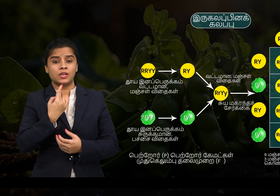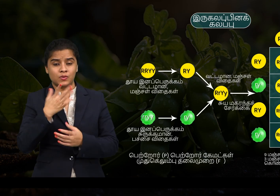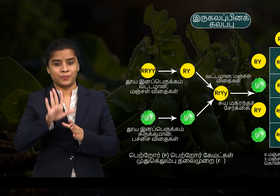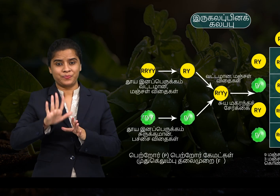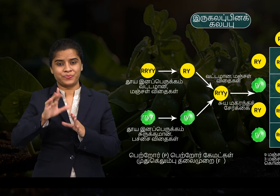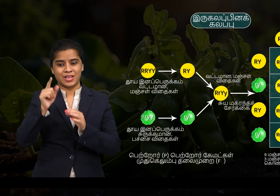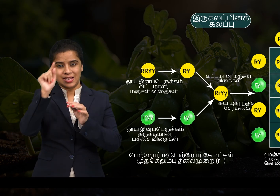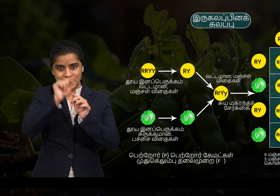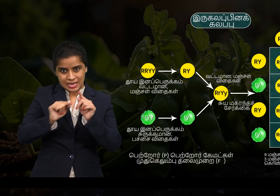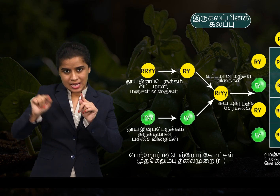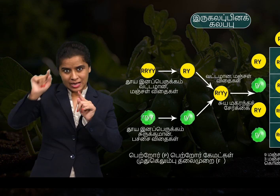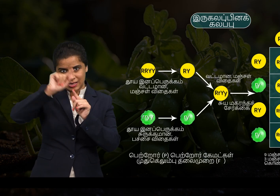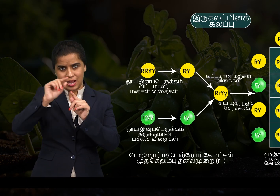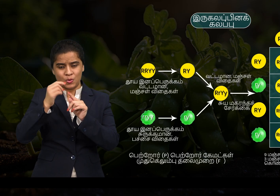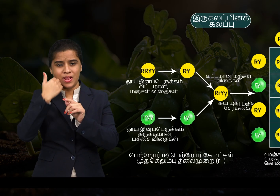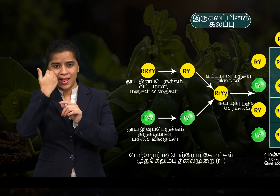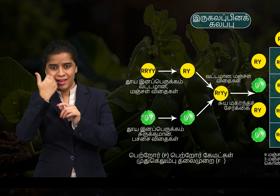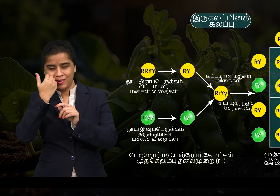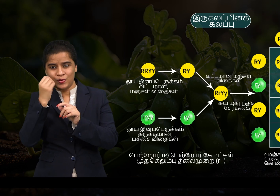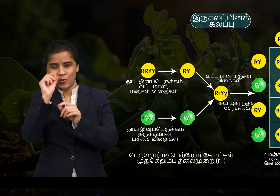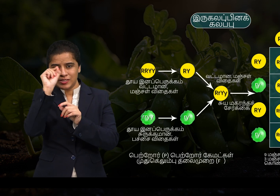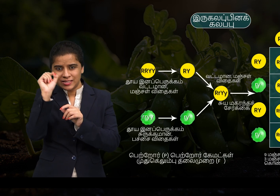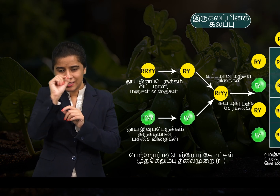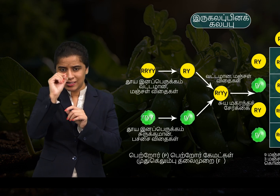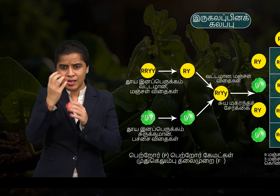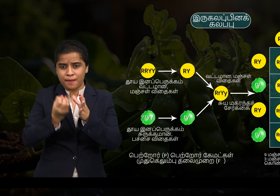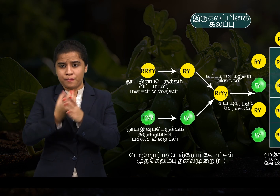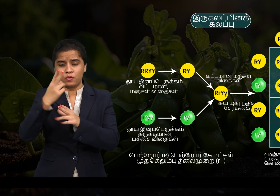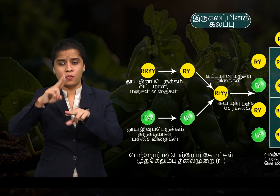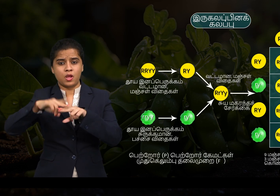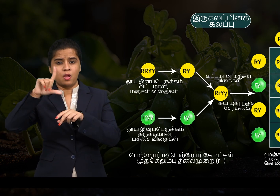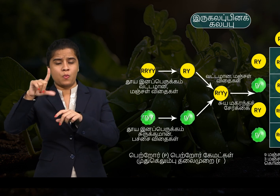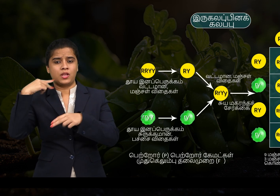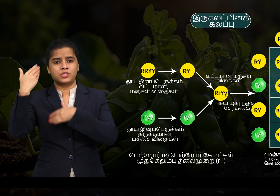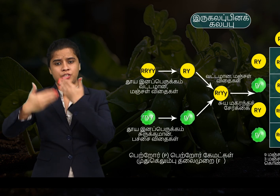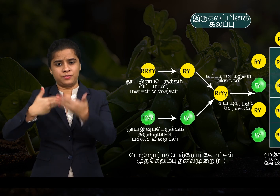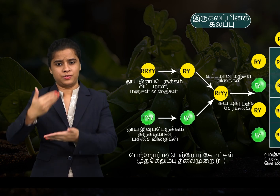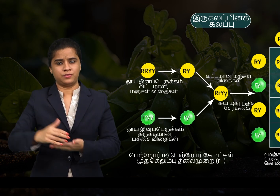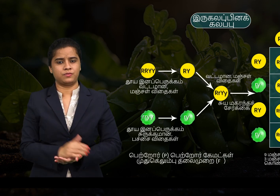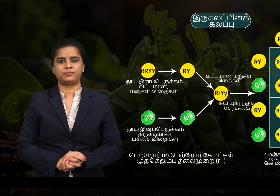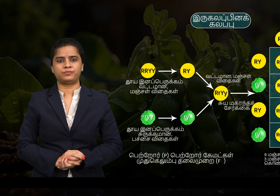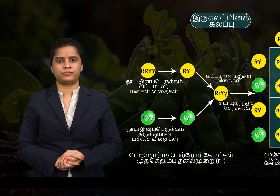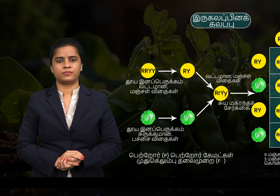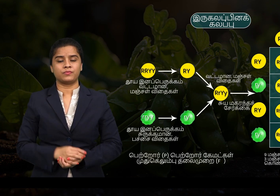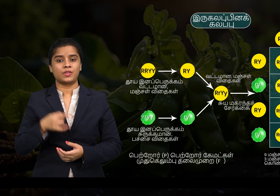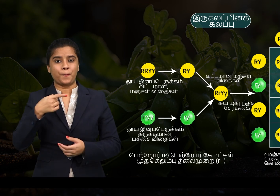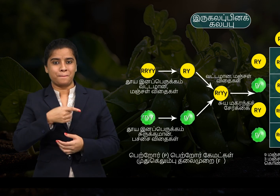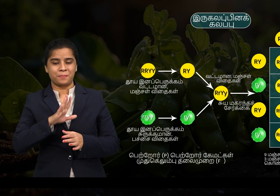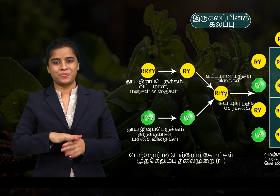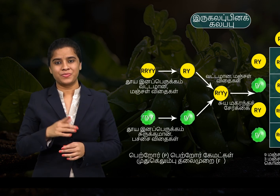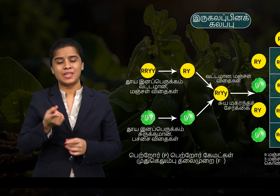F1 தலைமுறையில் உருண்டை மஞ்சள் விதைகள் மட்டுமே உற்பத்தி செய்யப்பட்டன.